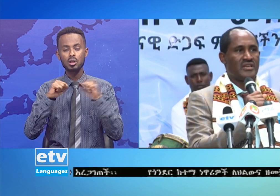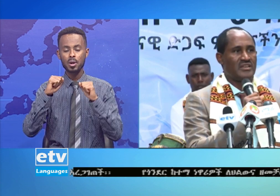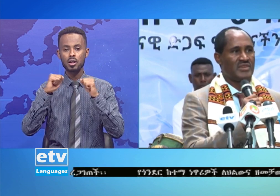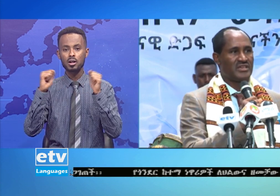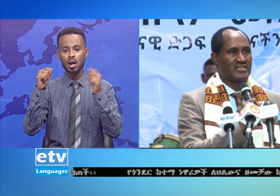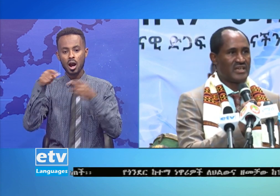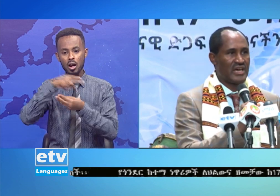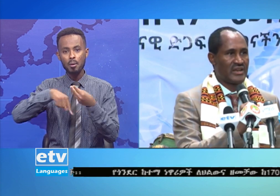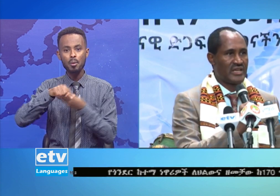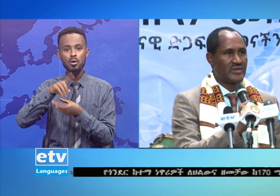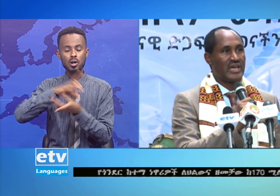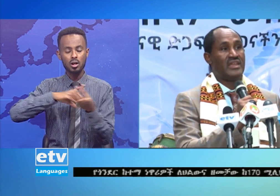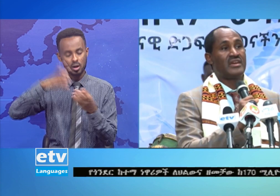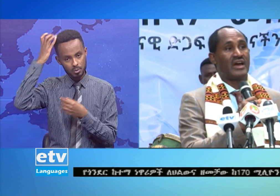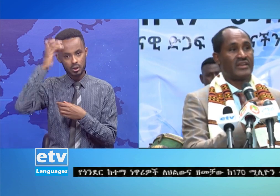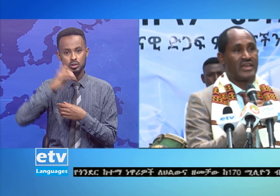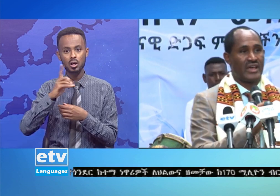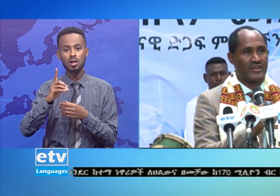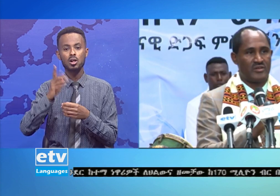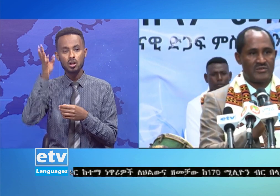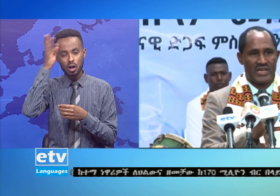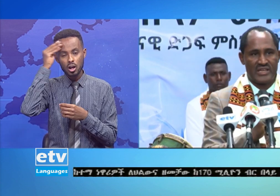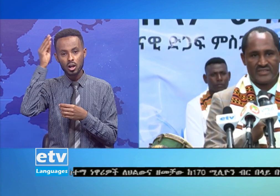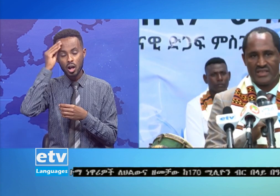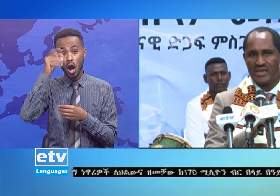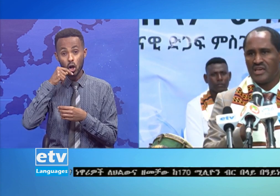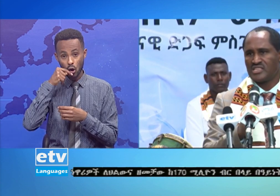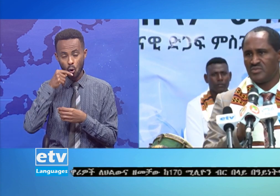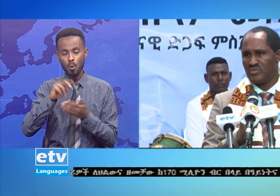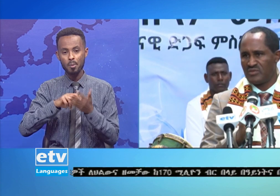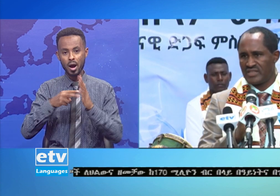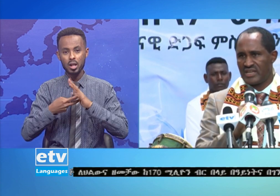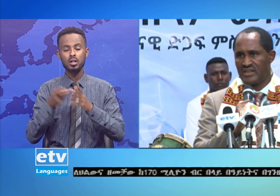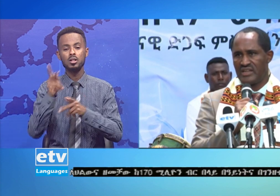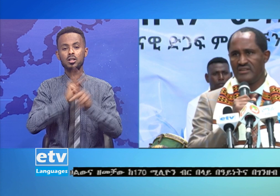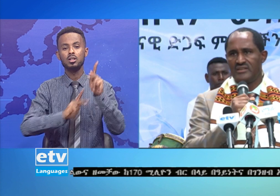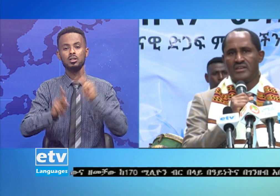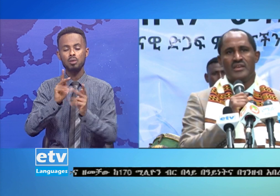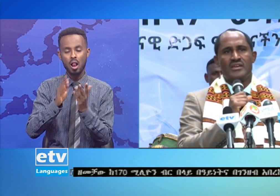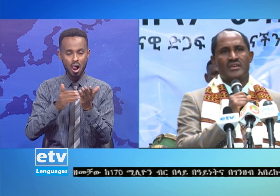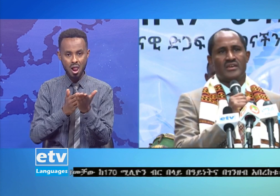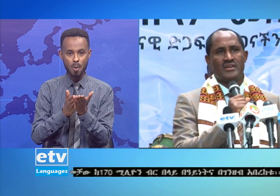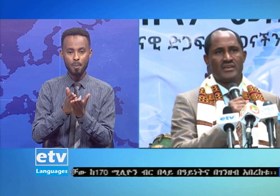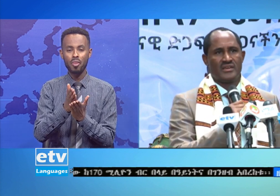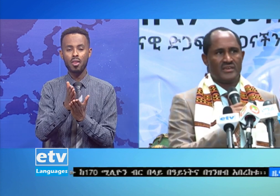ከአከባቢው ከክልል መንግስት ጋር ነው። ከሊቃን ጋር ነው በማለት ህዝብን በማታለል